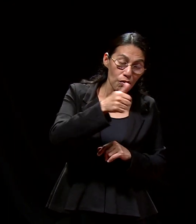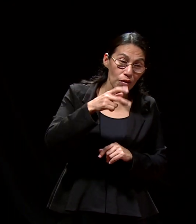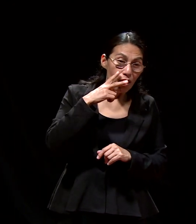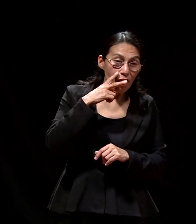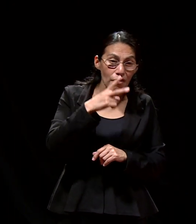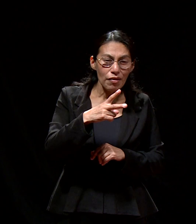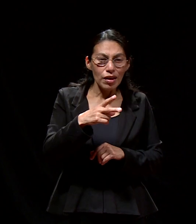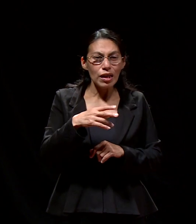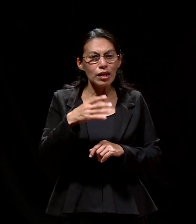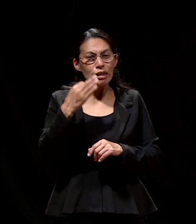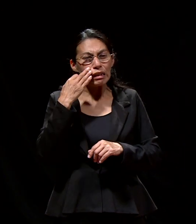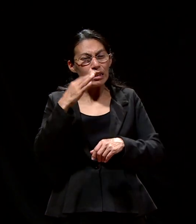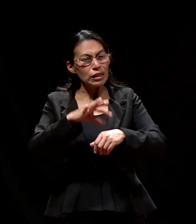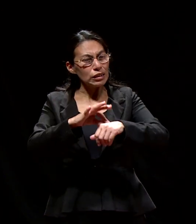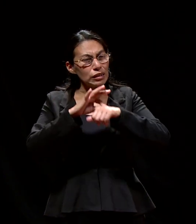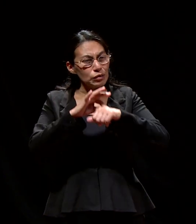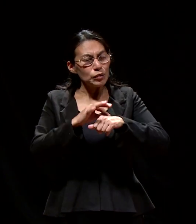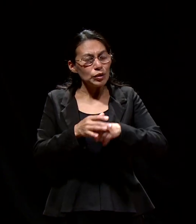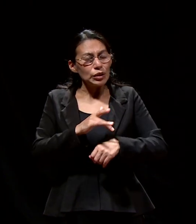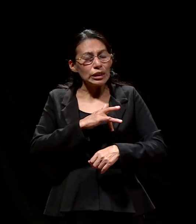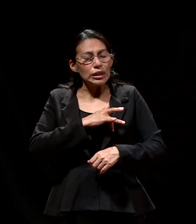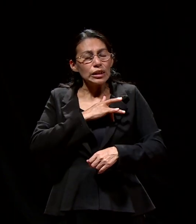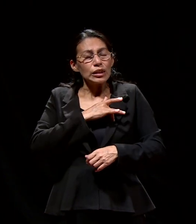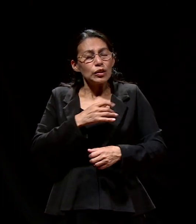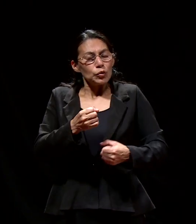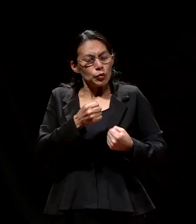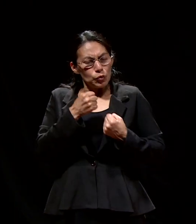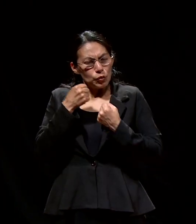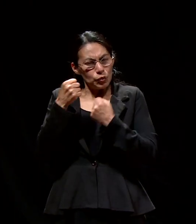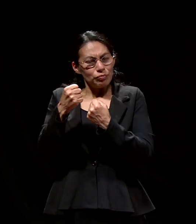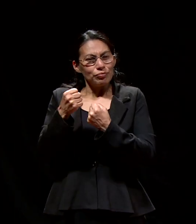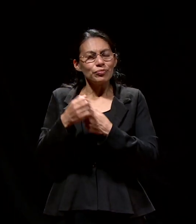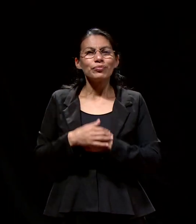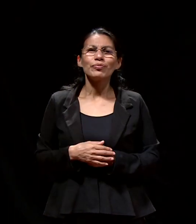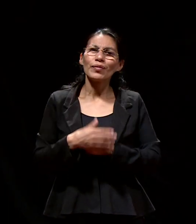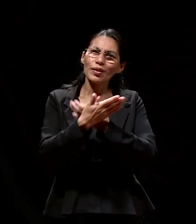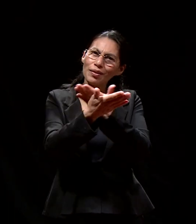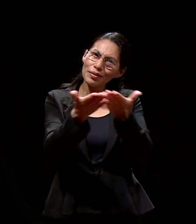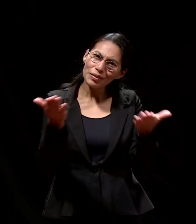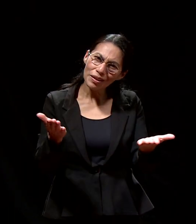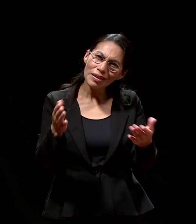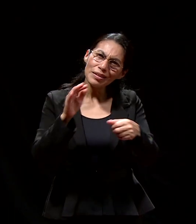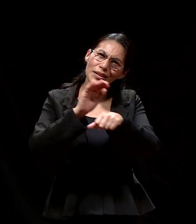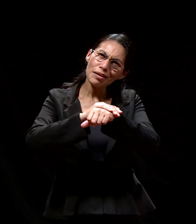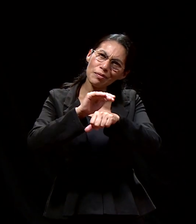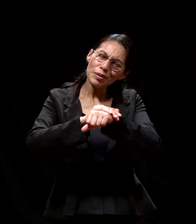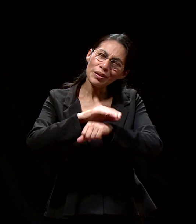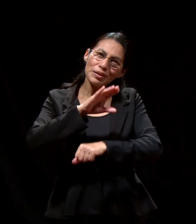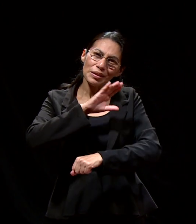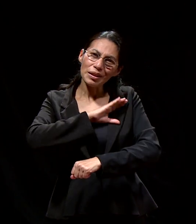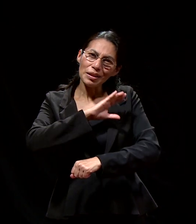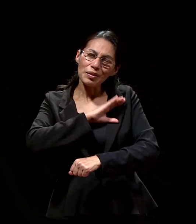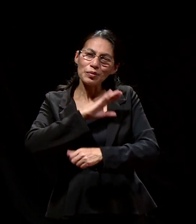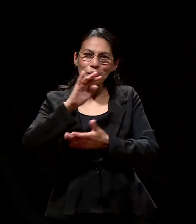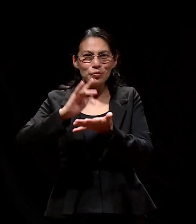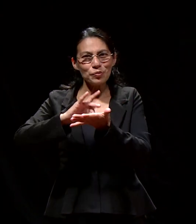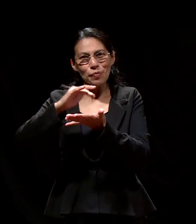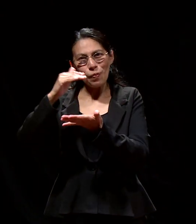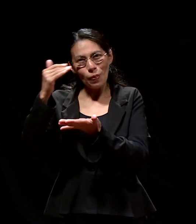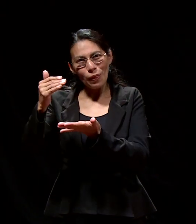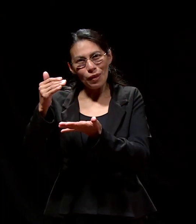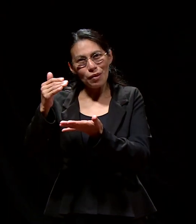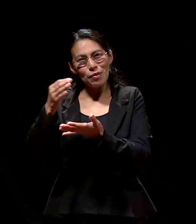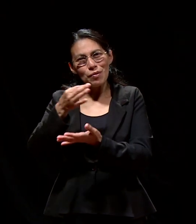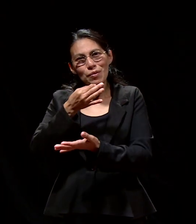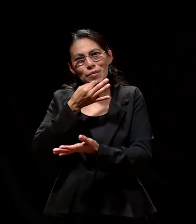han fortalecido con sus testimonios gracias gracias a ustedes queridos amigos gracias